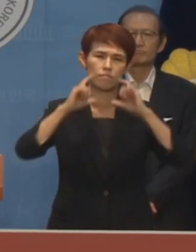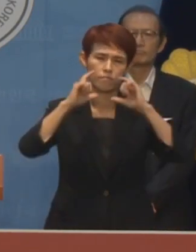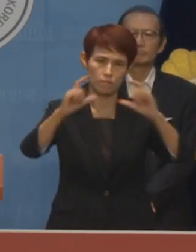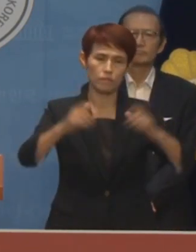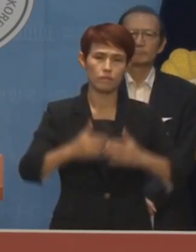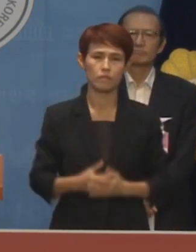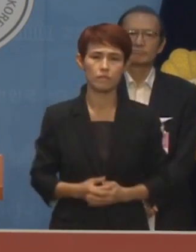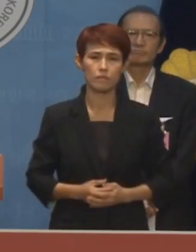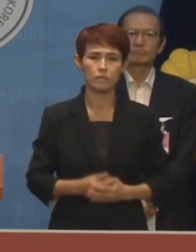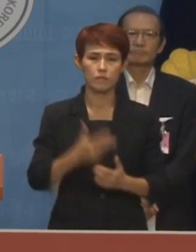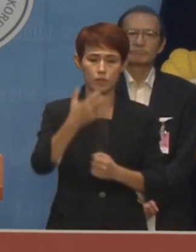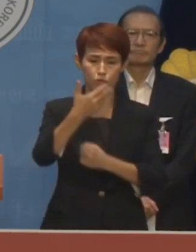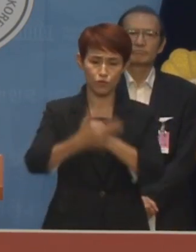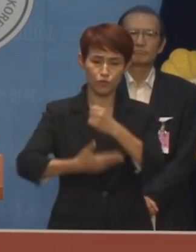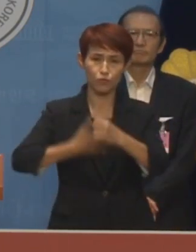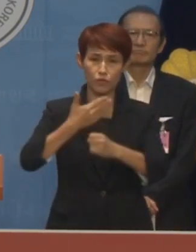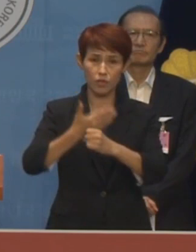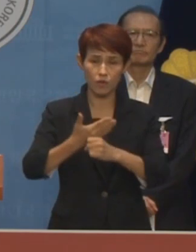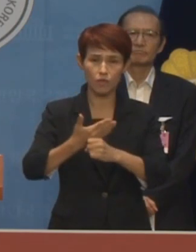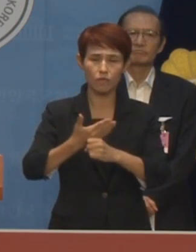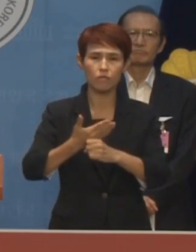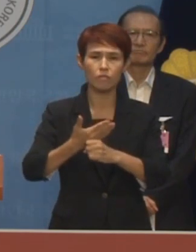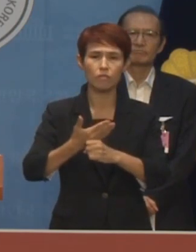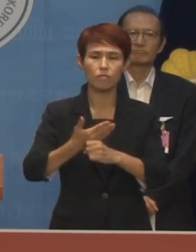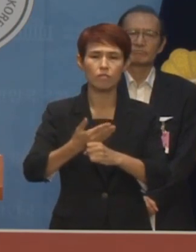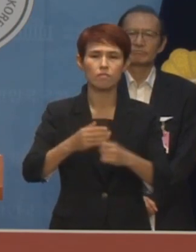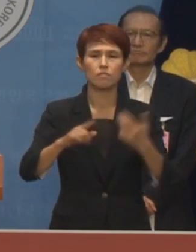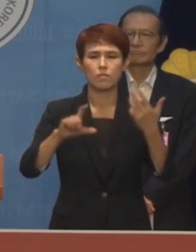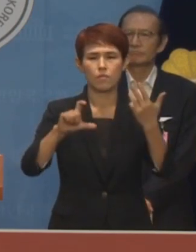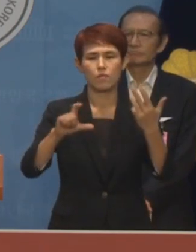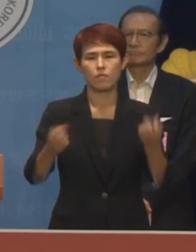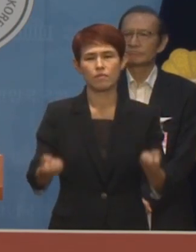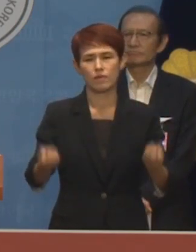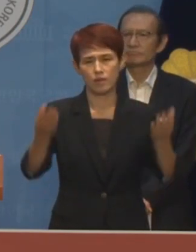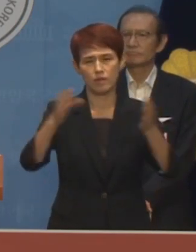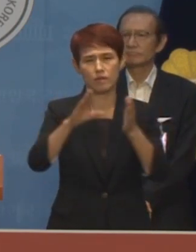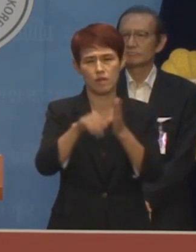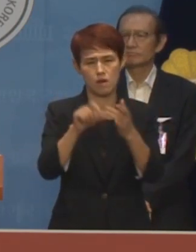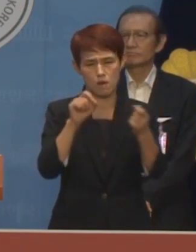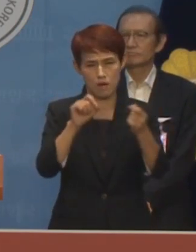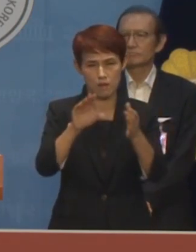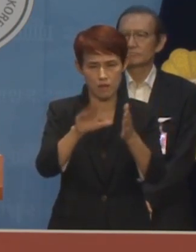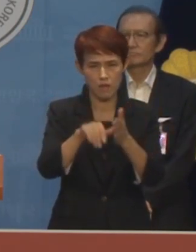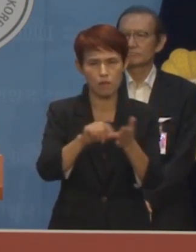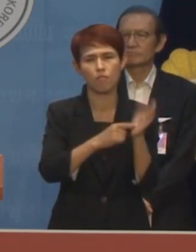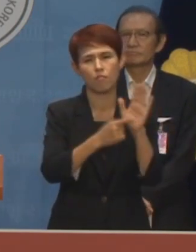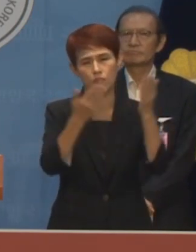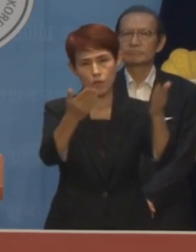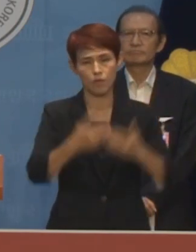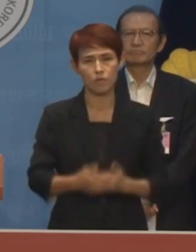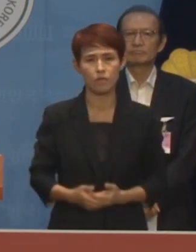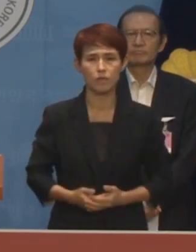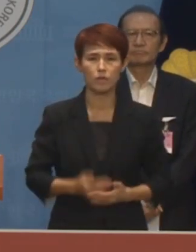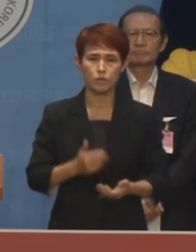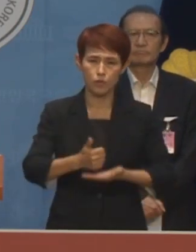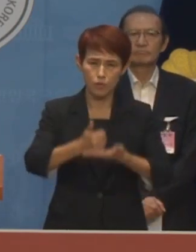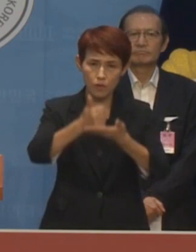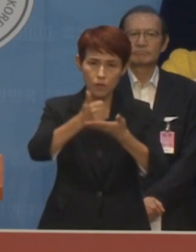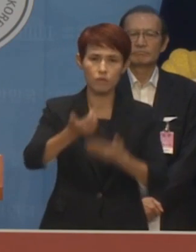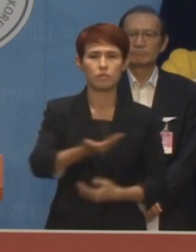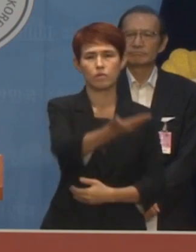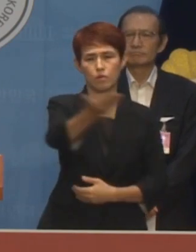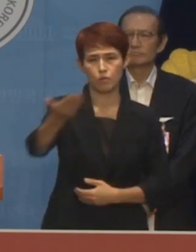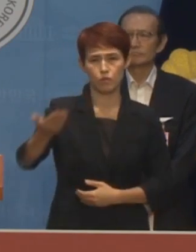제79주년 강복절 즈음하면서 대국민 성명서. 존경하고 사랑하는 국민 여러분,